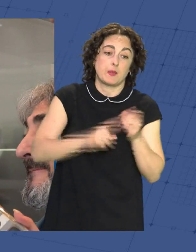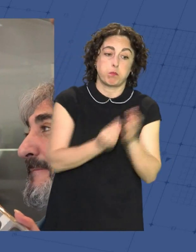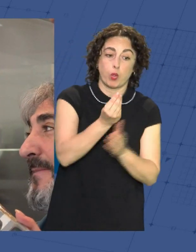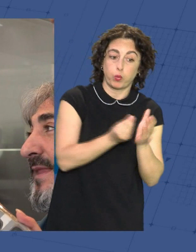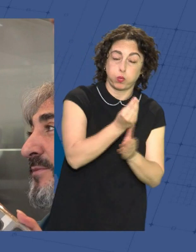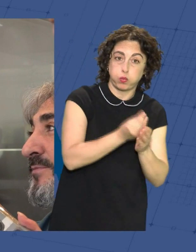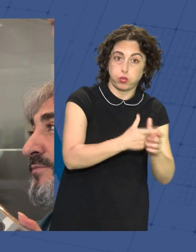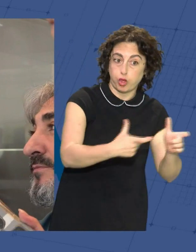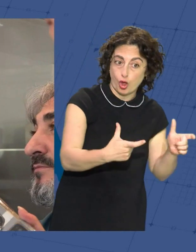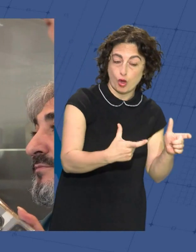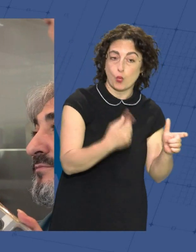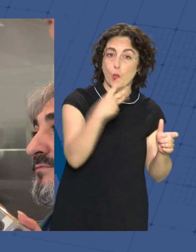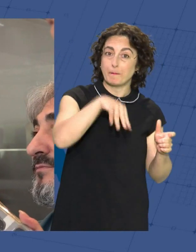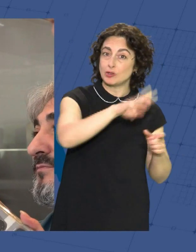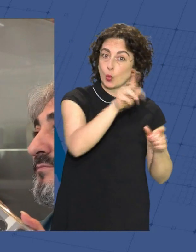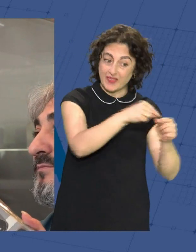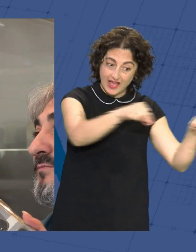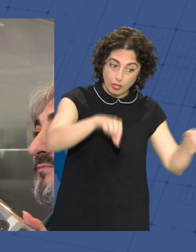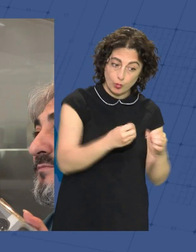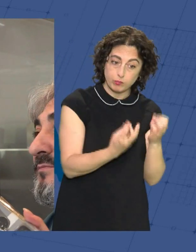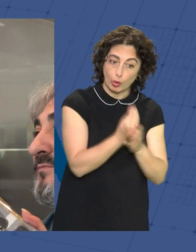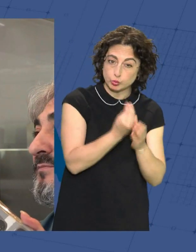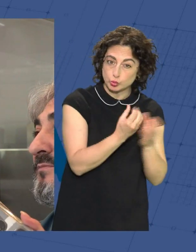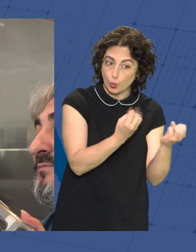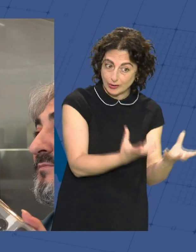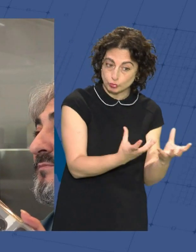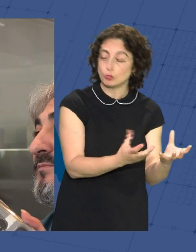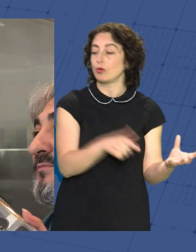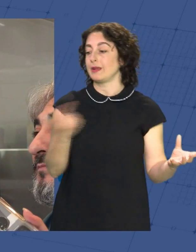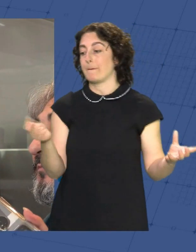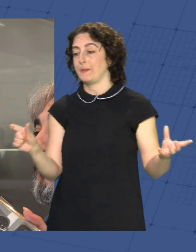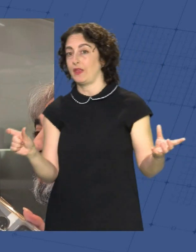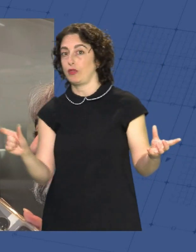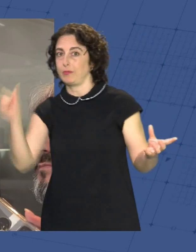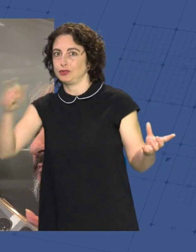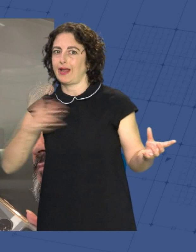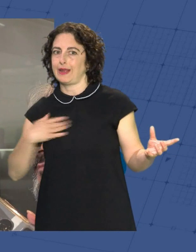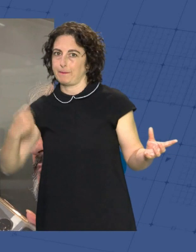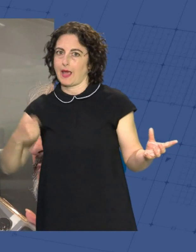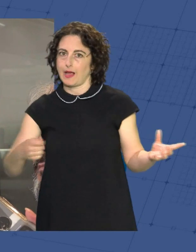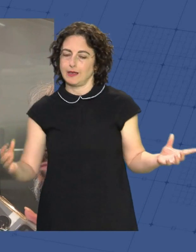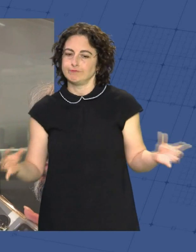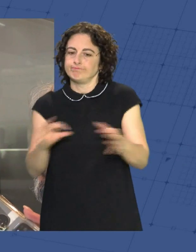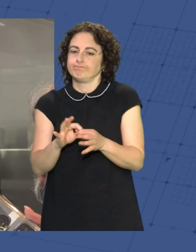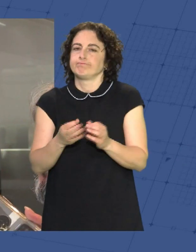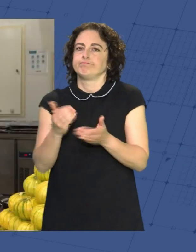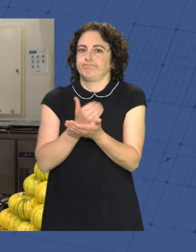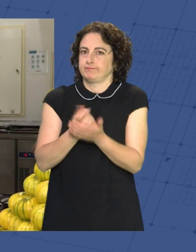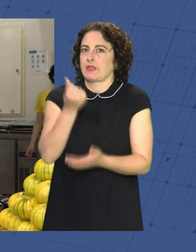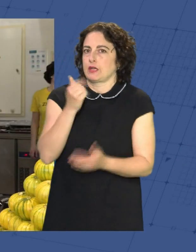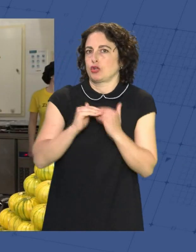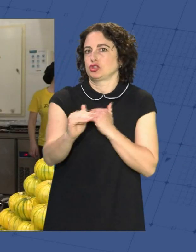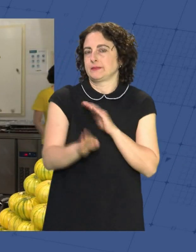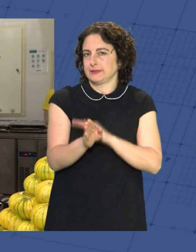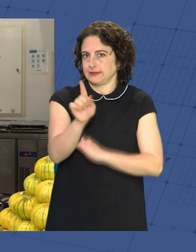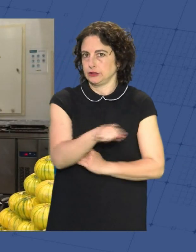que puede dar un metro cuadrado de esto y el precio que el consumidor está dispuesto a pagar, pues la rentabilidad se puede sostener. El